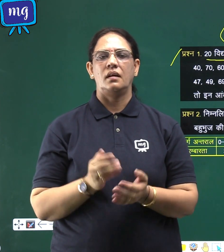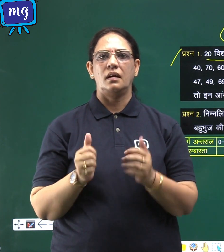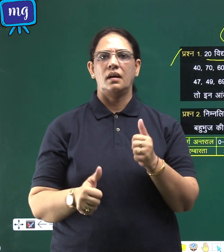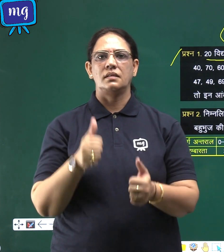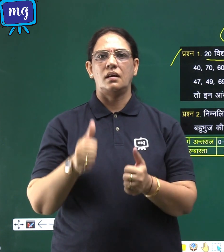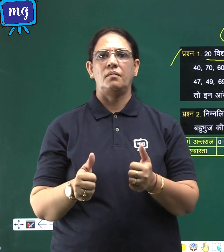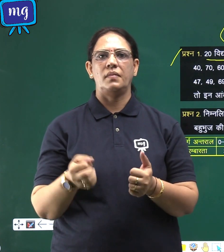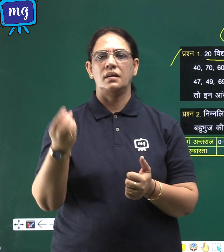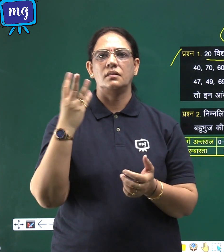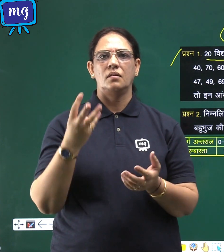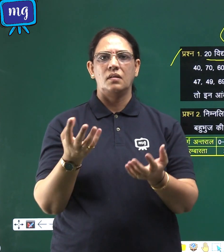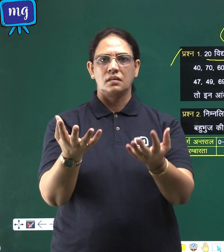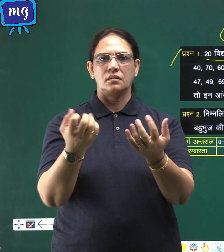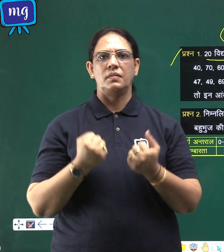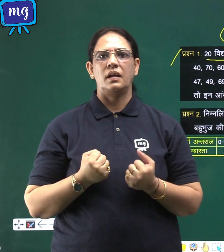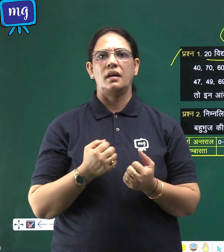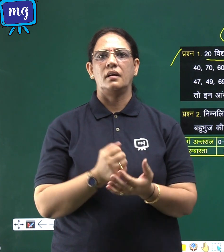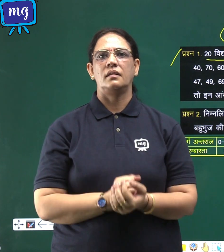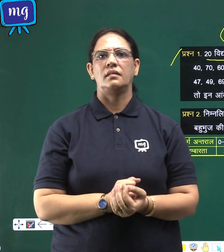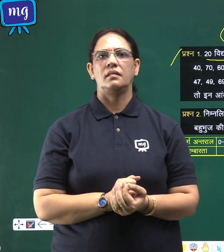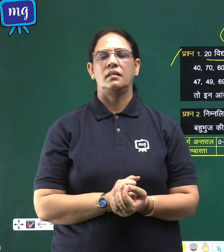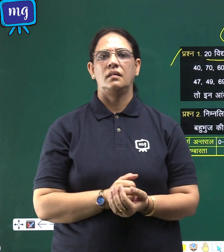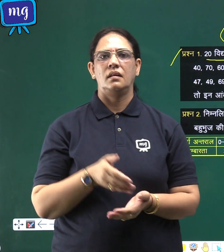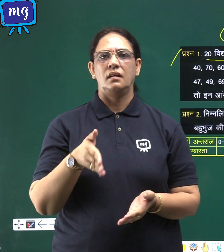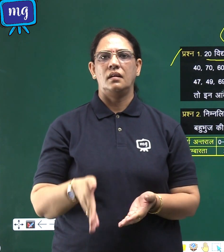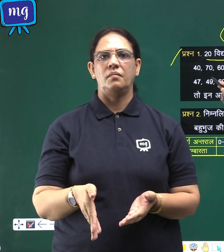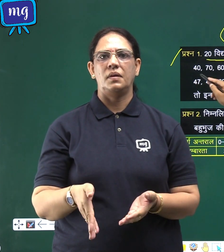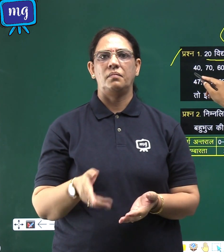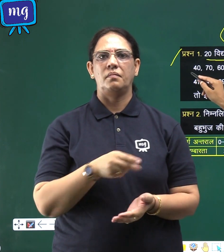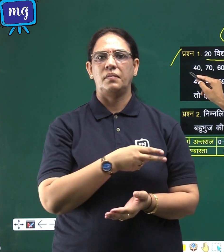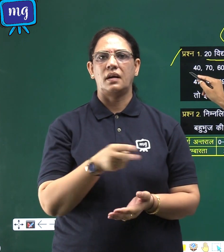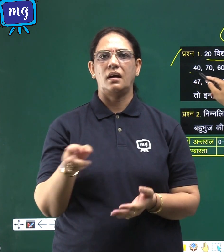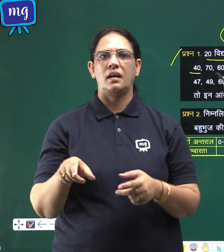निम्लि प्रिकार हैं,